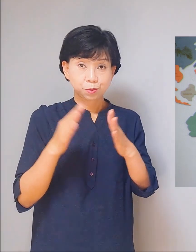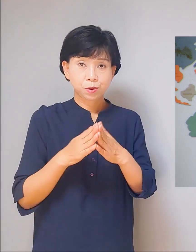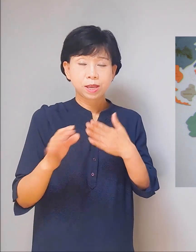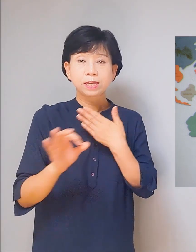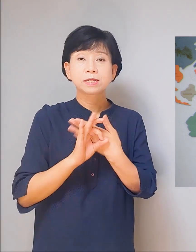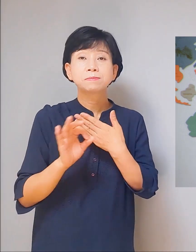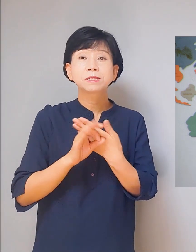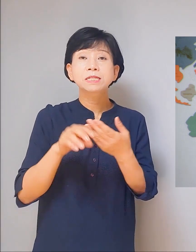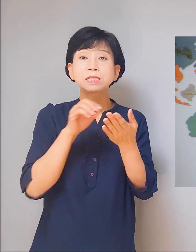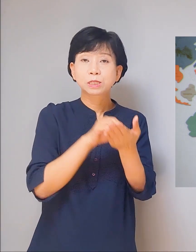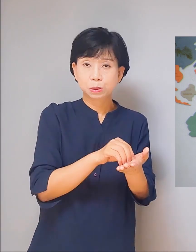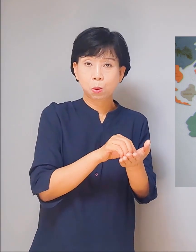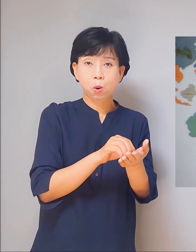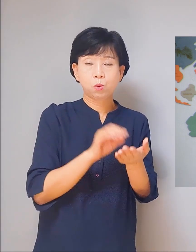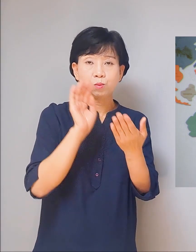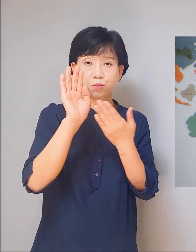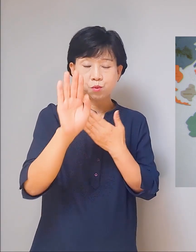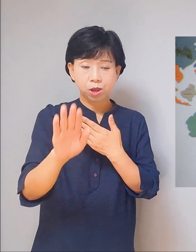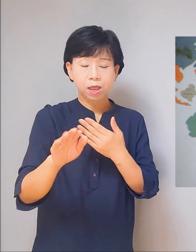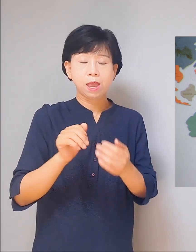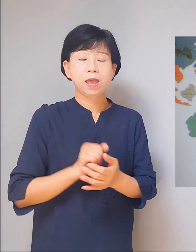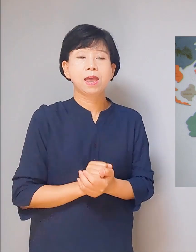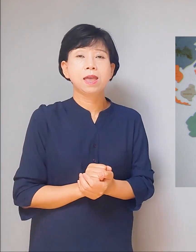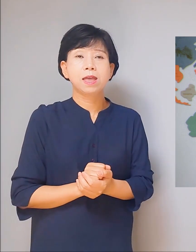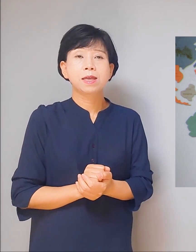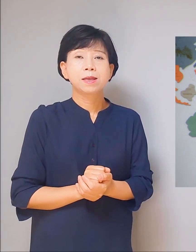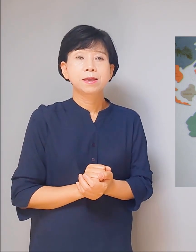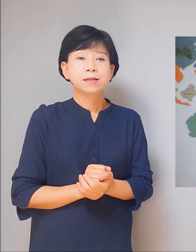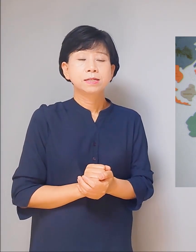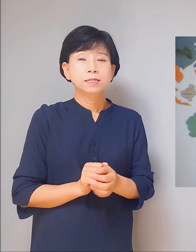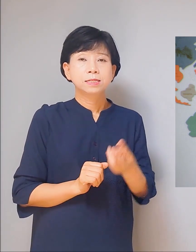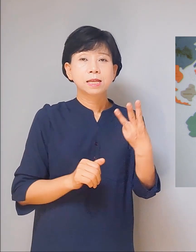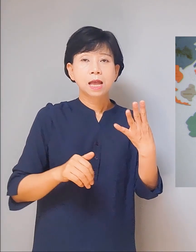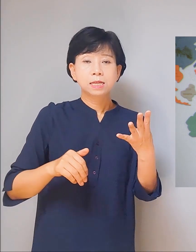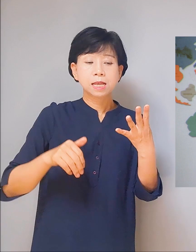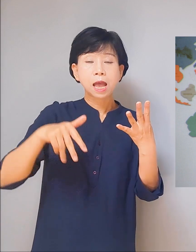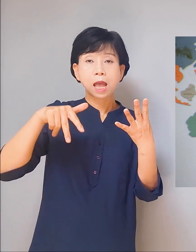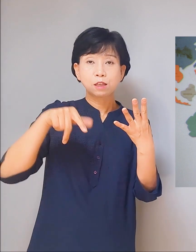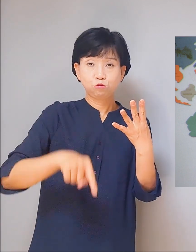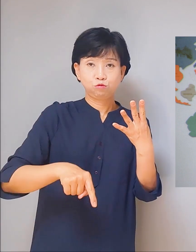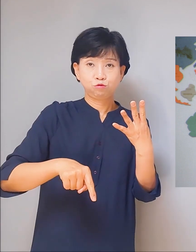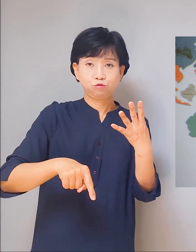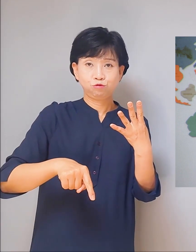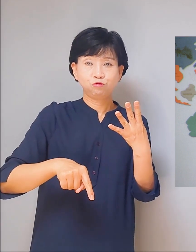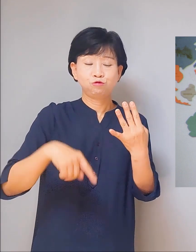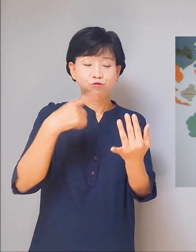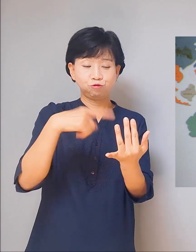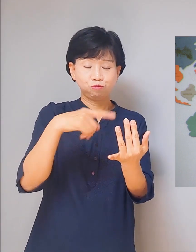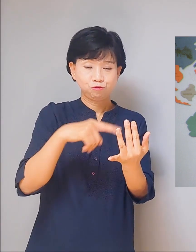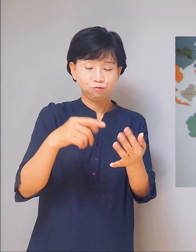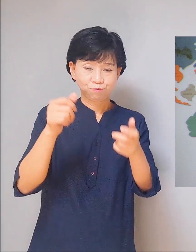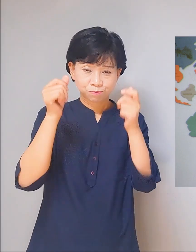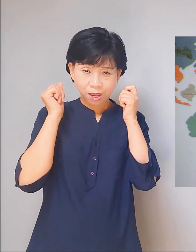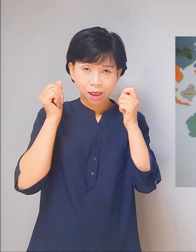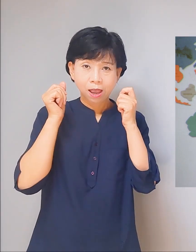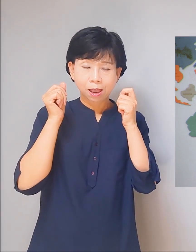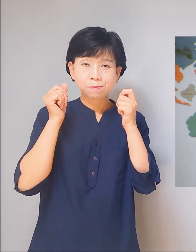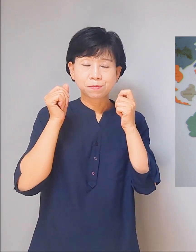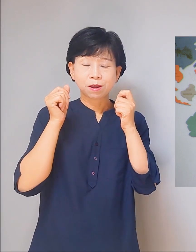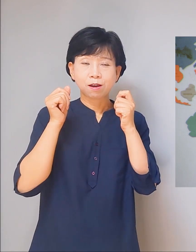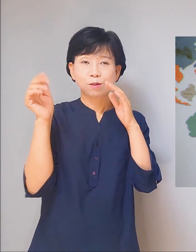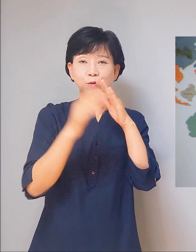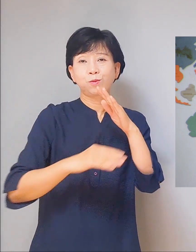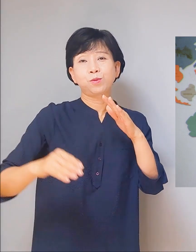등록 카드를 하시면 또 새가족 만남 한 4주 정도 하시게 되면 이제 앞에 나와서 우리 정식으로 또 이제